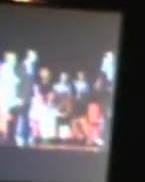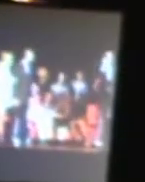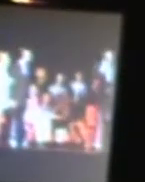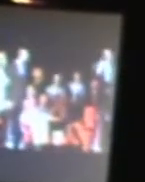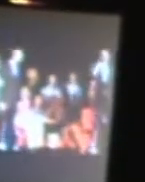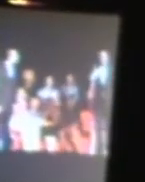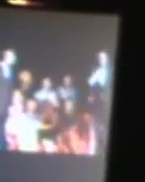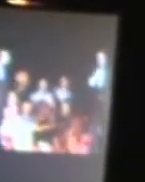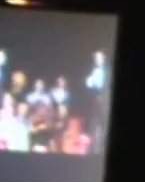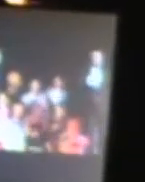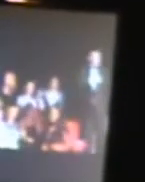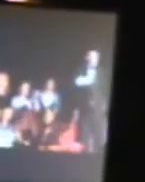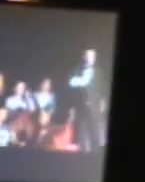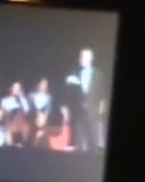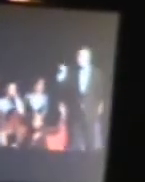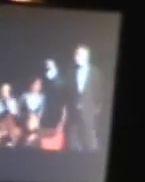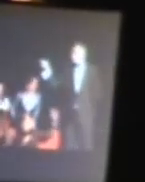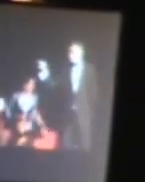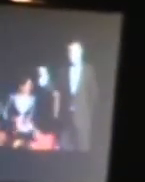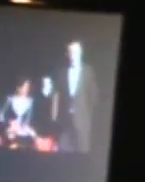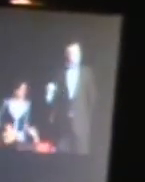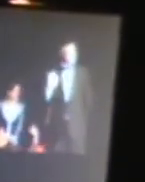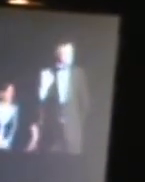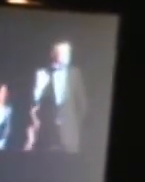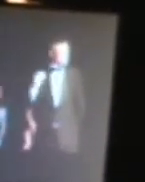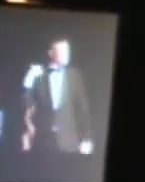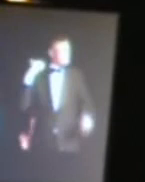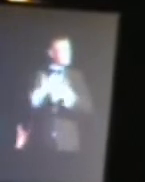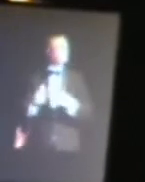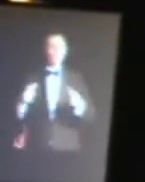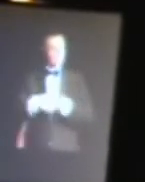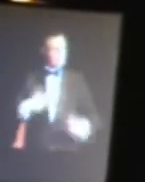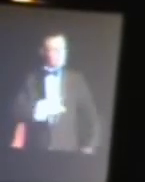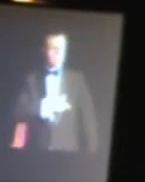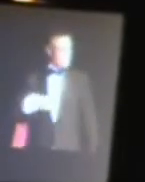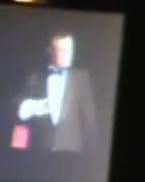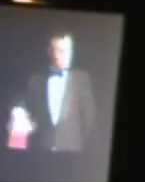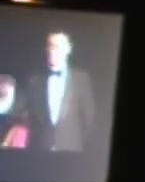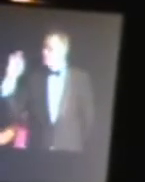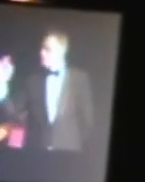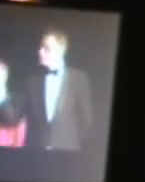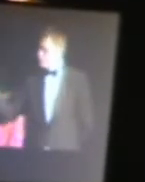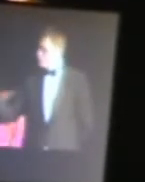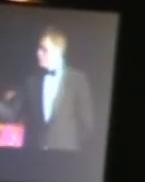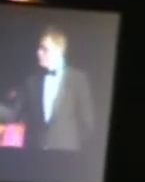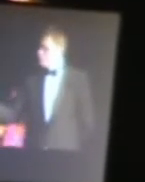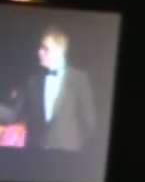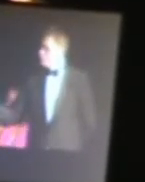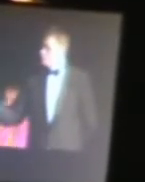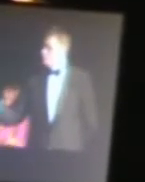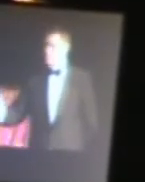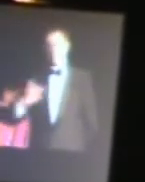En eigenlijk... ...is heel bijzonder... ...dat ze een eigen sponsor hebben. Een eigen service-sponsor, een eigen